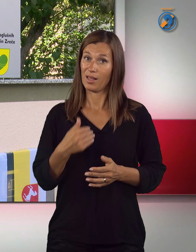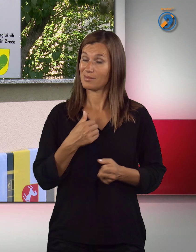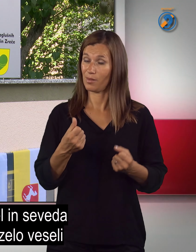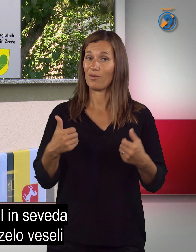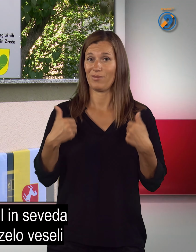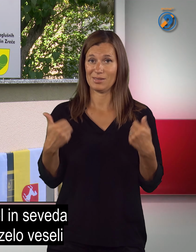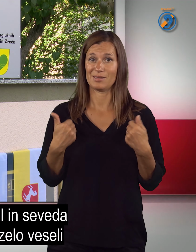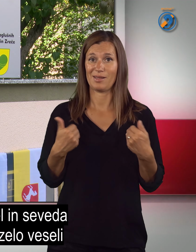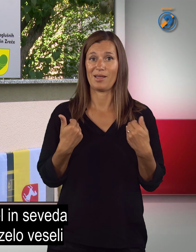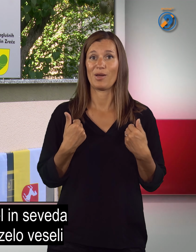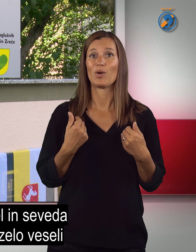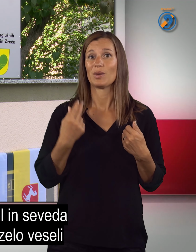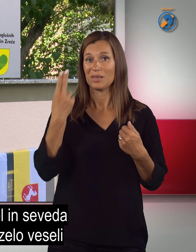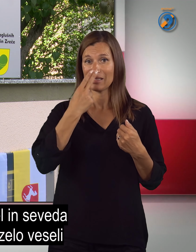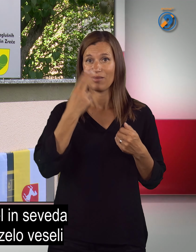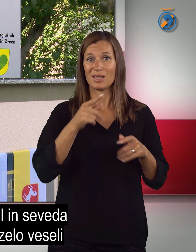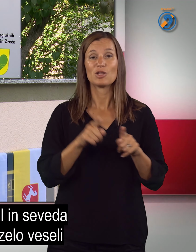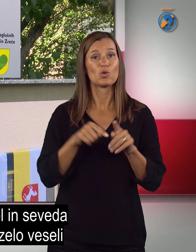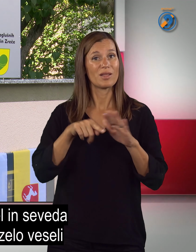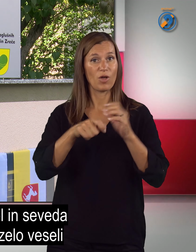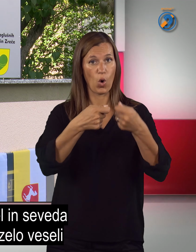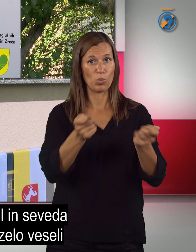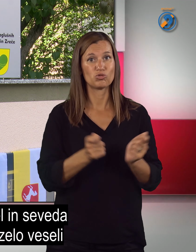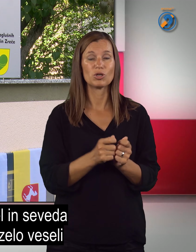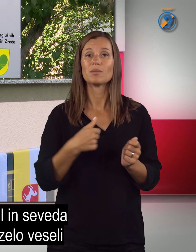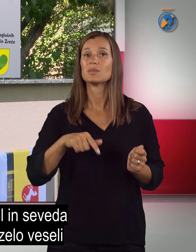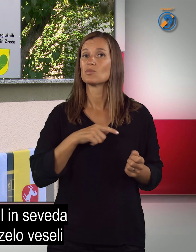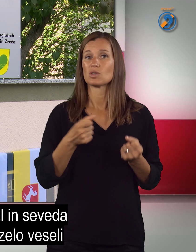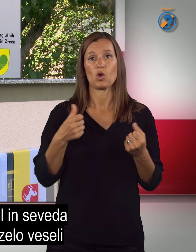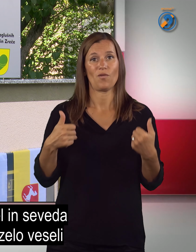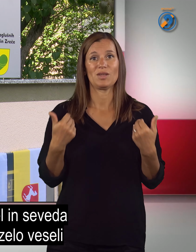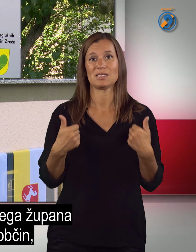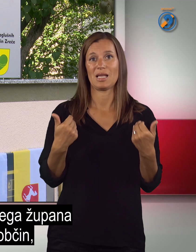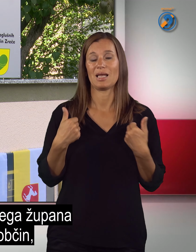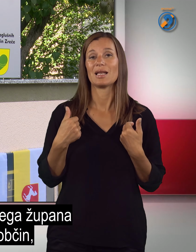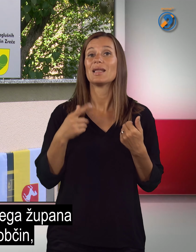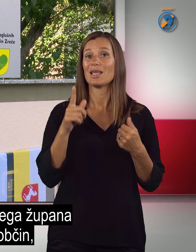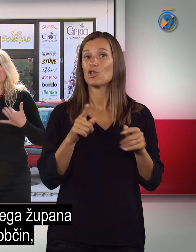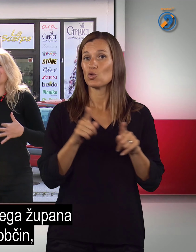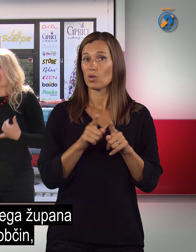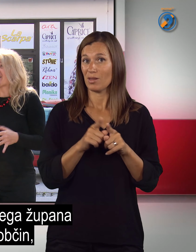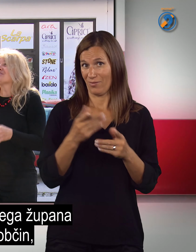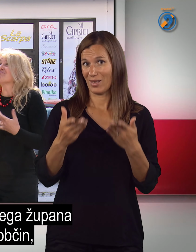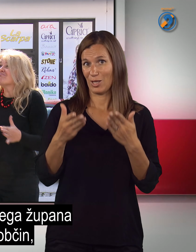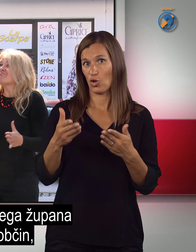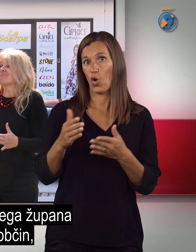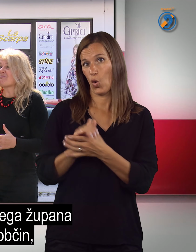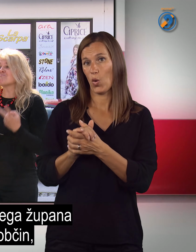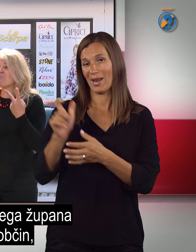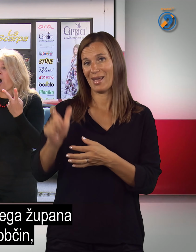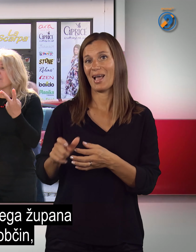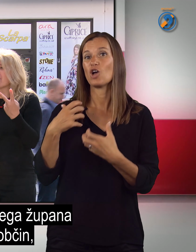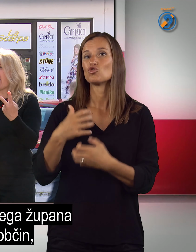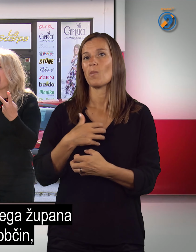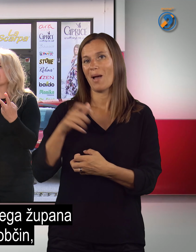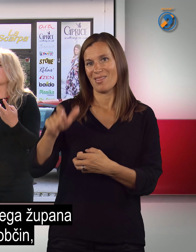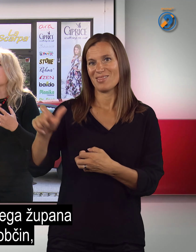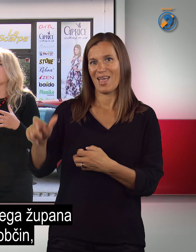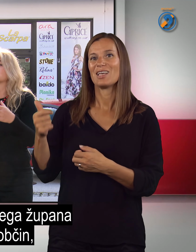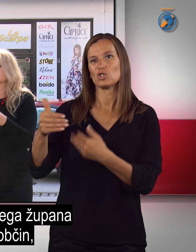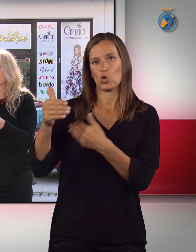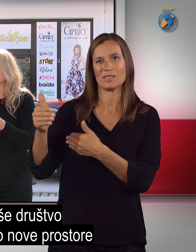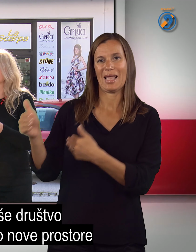Jaz sem zelo vesel in seveda tudi v občini smo zelo veseli, pa tudi verjetno kolega župana